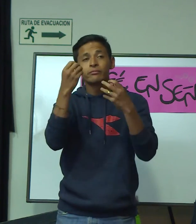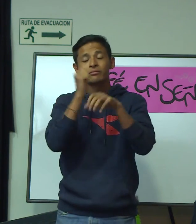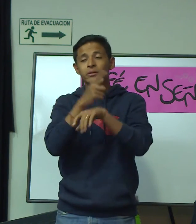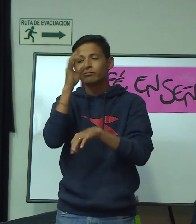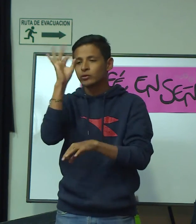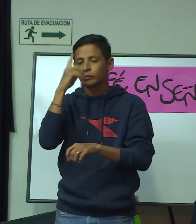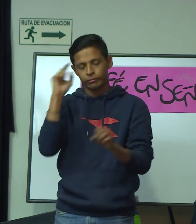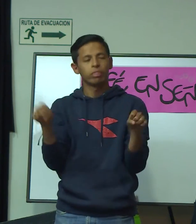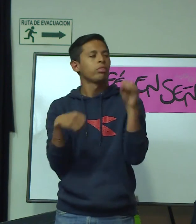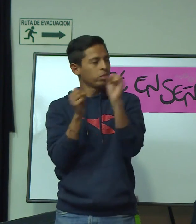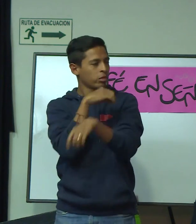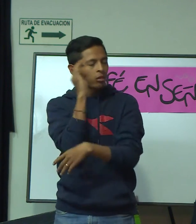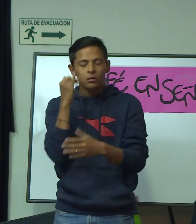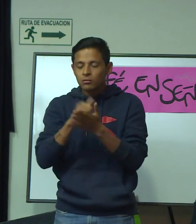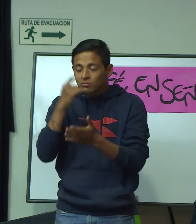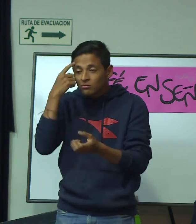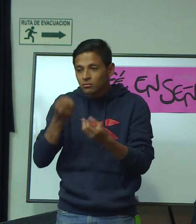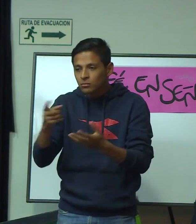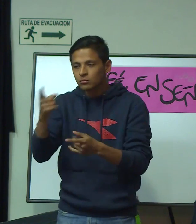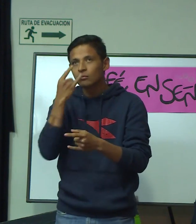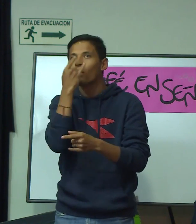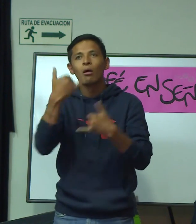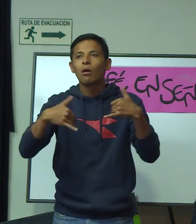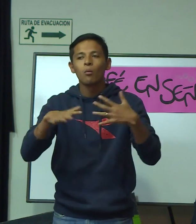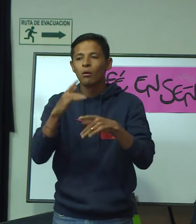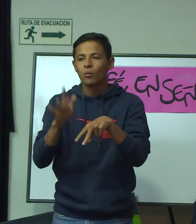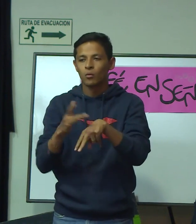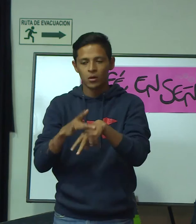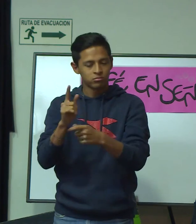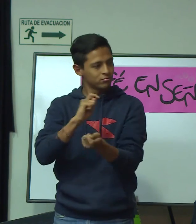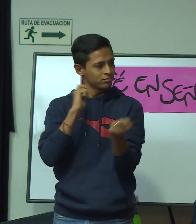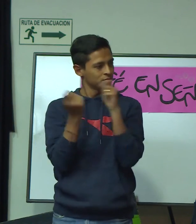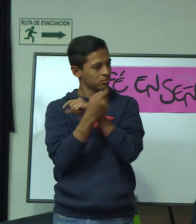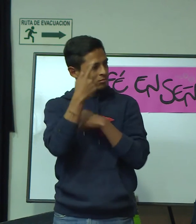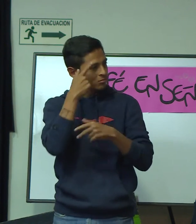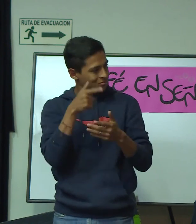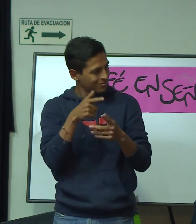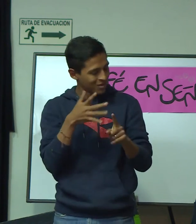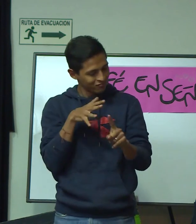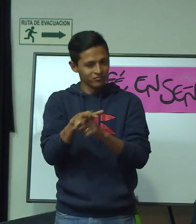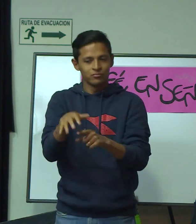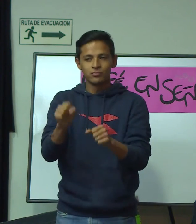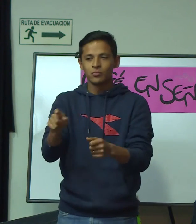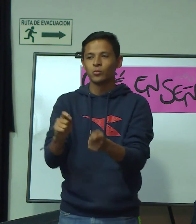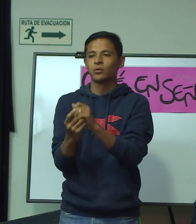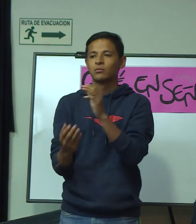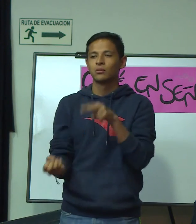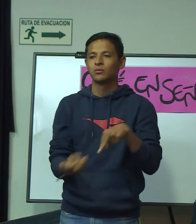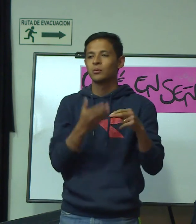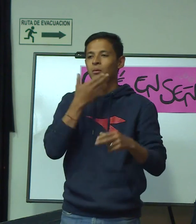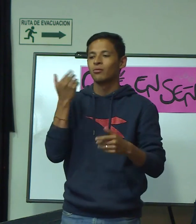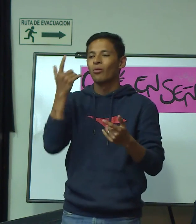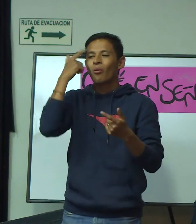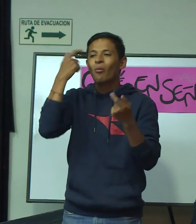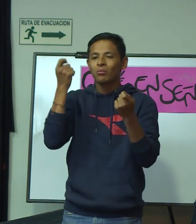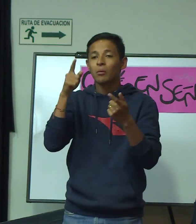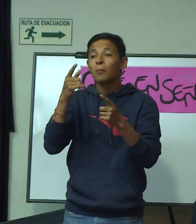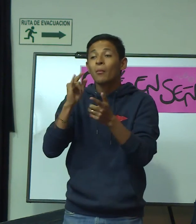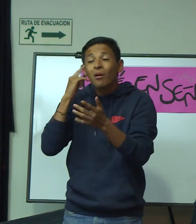Aquí se obliga al estudiante, él debe estar constantemente respondiendo a tareas, a trabajos, y viendo ese modelo